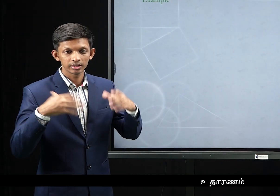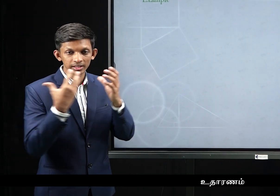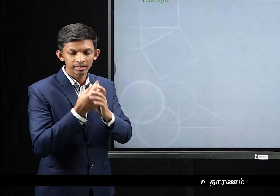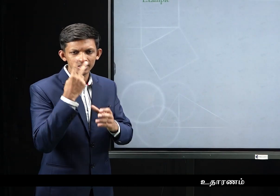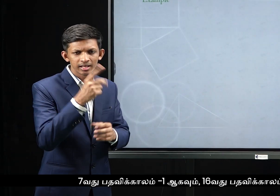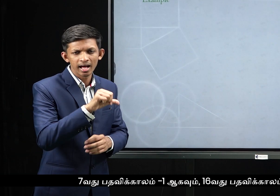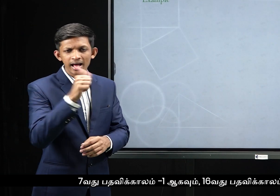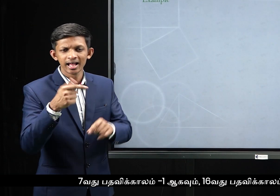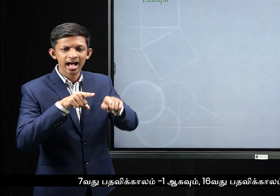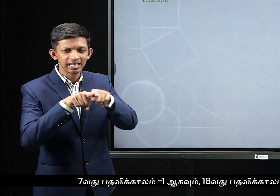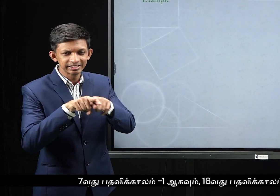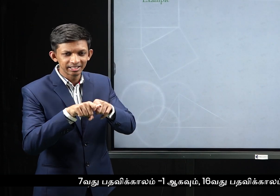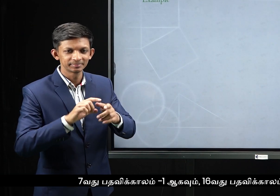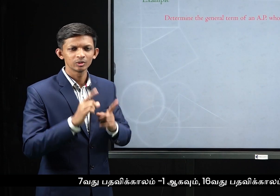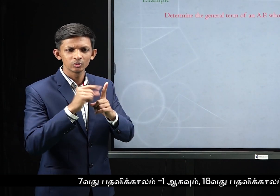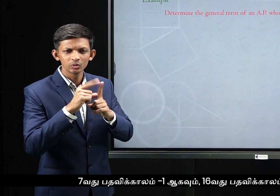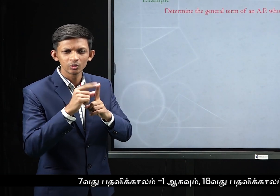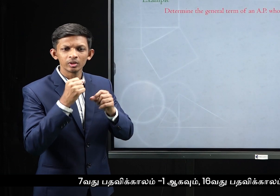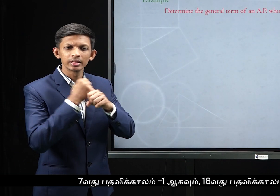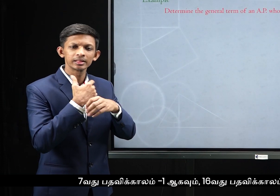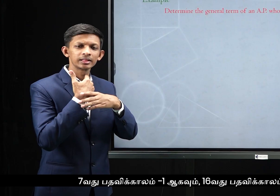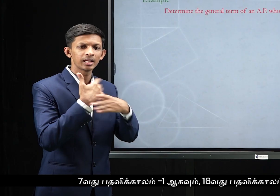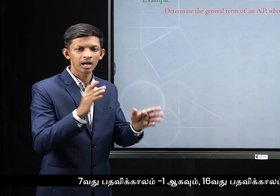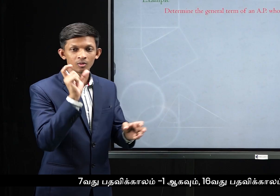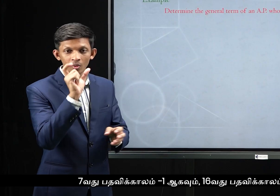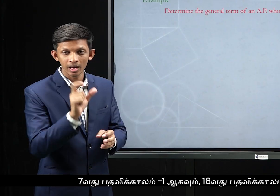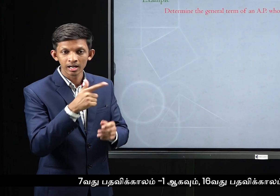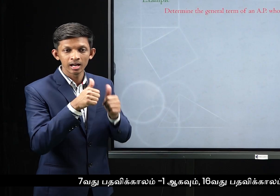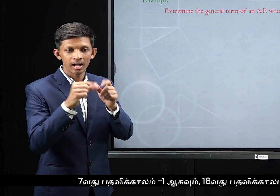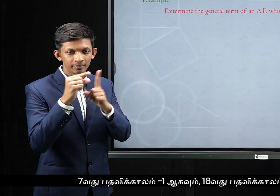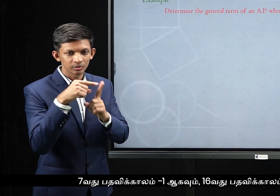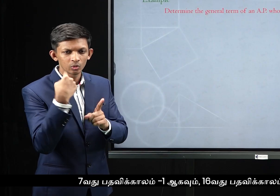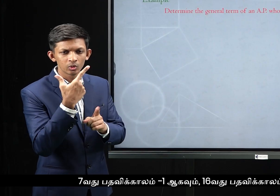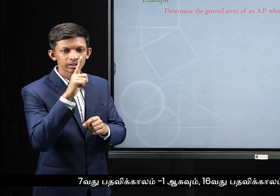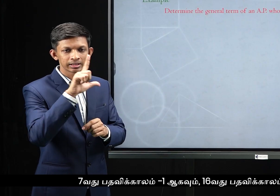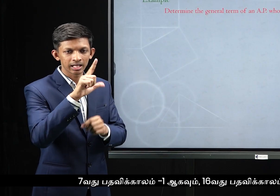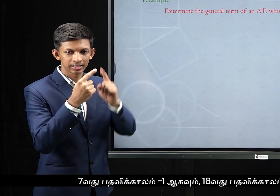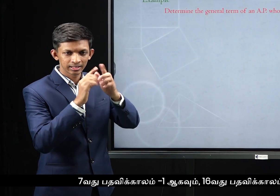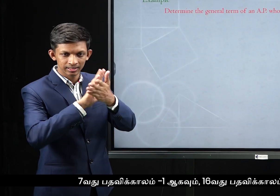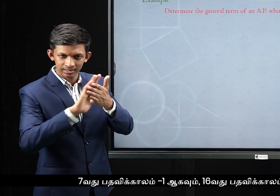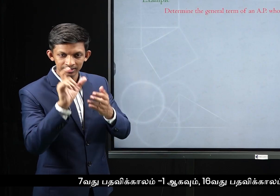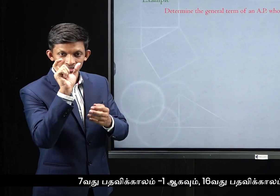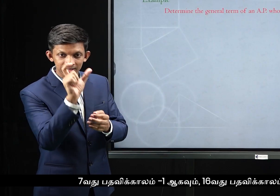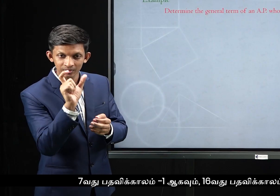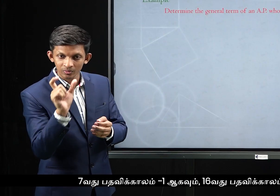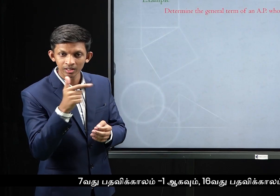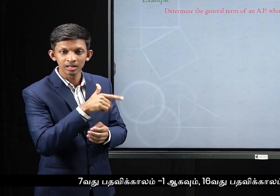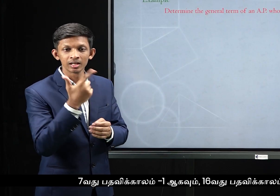உதாரணம்: ஏழாவது பகுதிக்காலம் கழித்தல் 1 ஆகும். 16வது பதவிக்காலம் 17